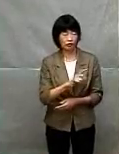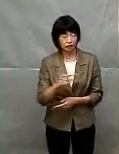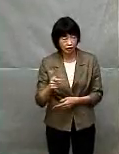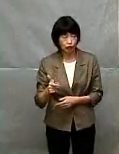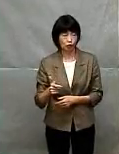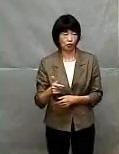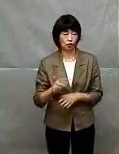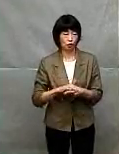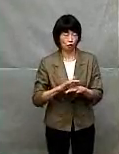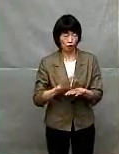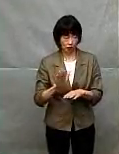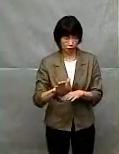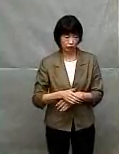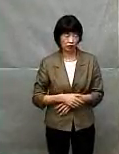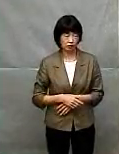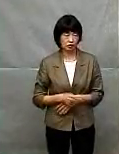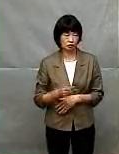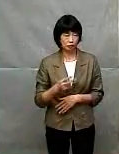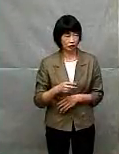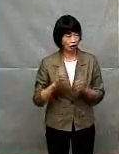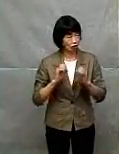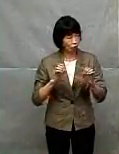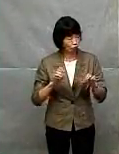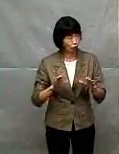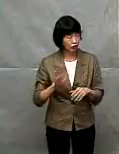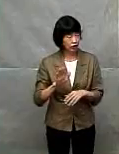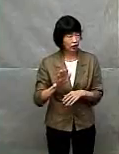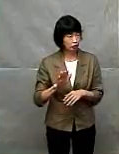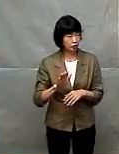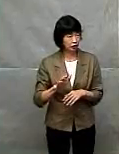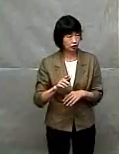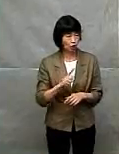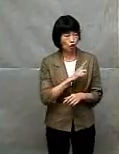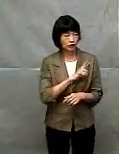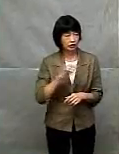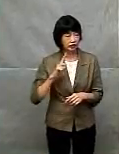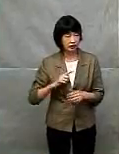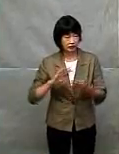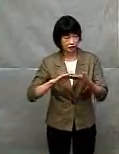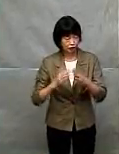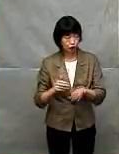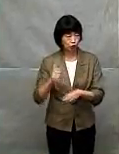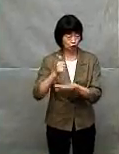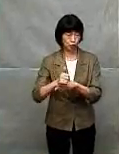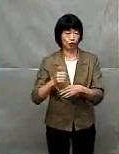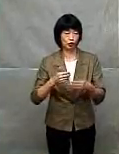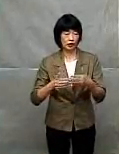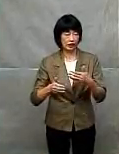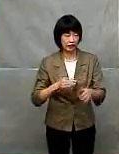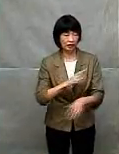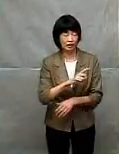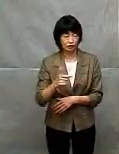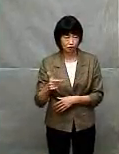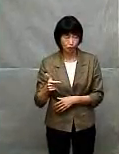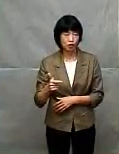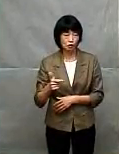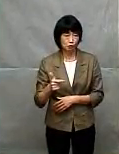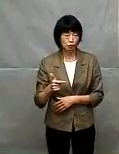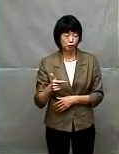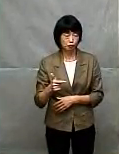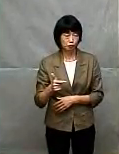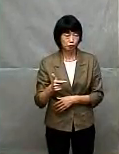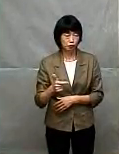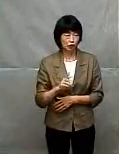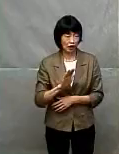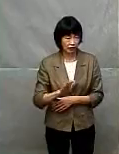。それから報道されたところでは一日町長の体験とかですね、そういったこともあ